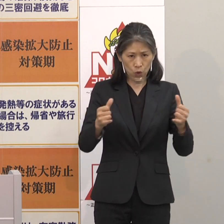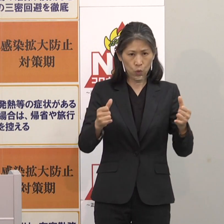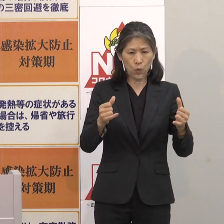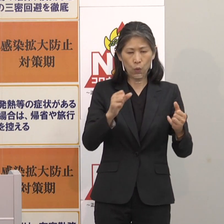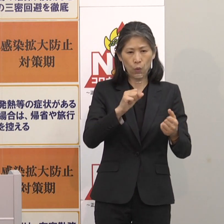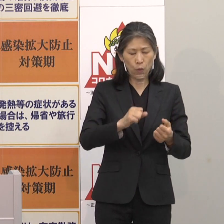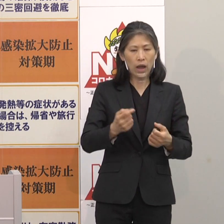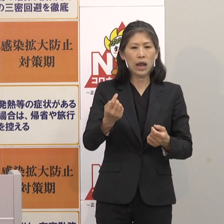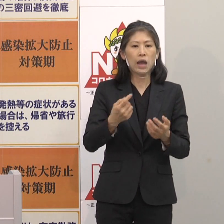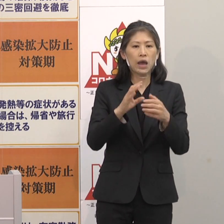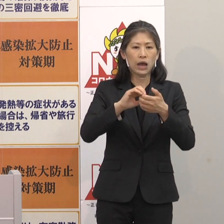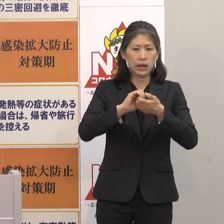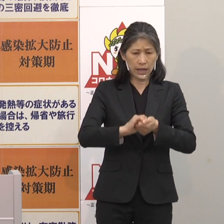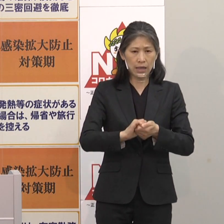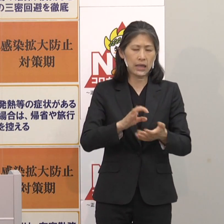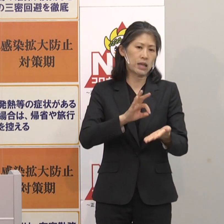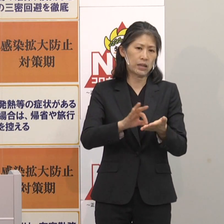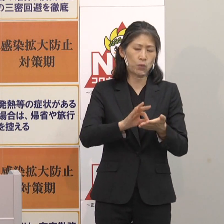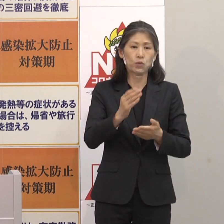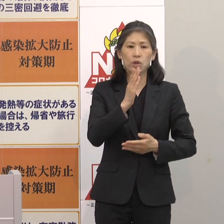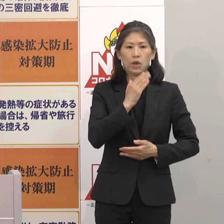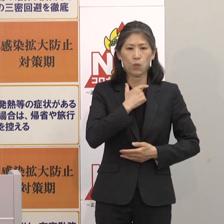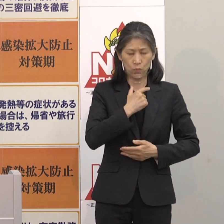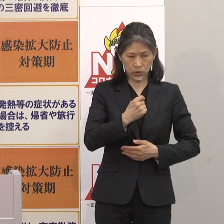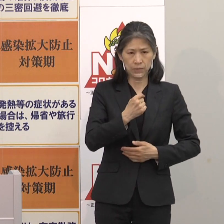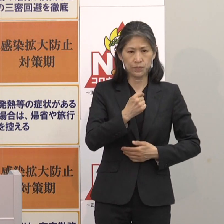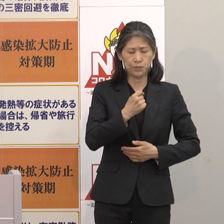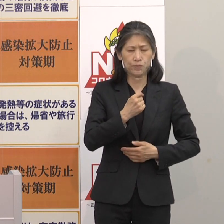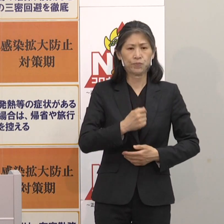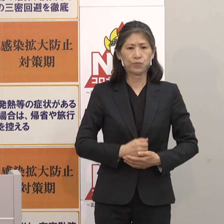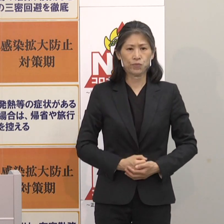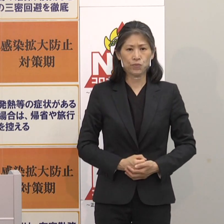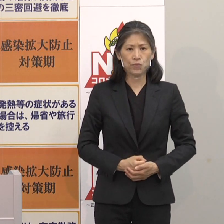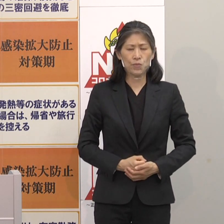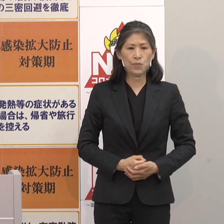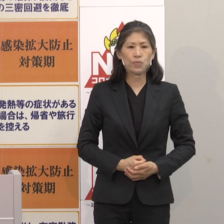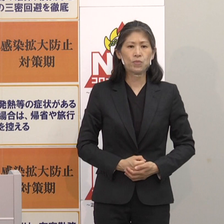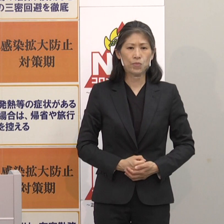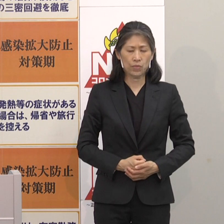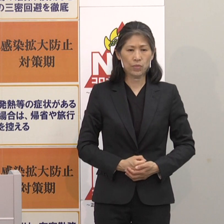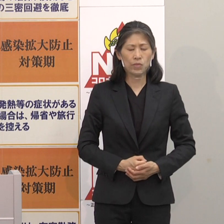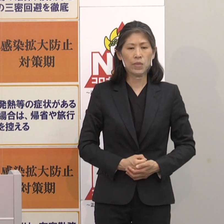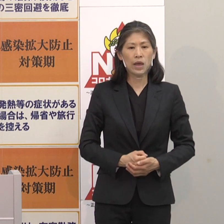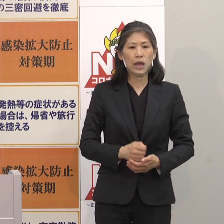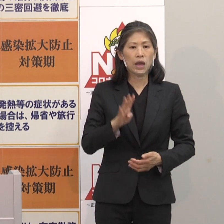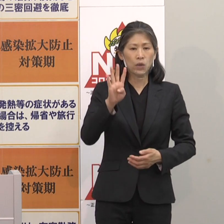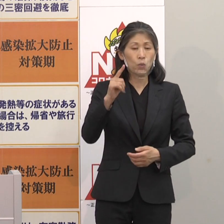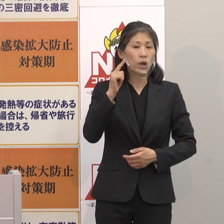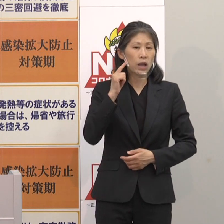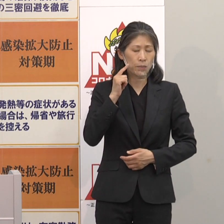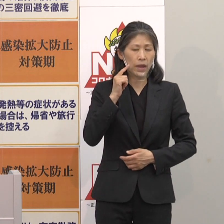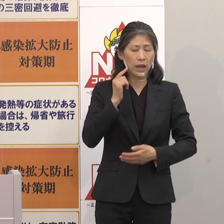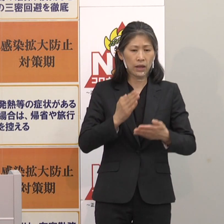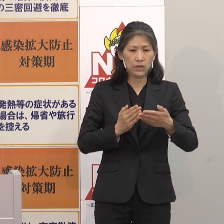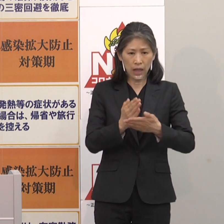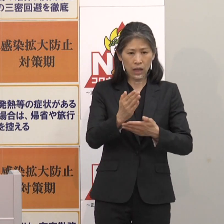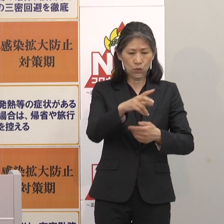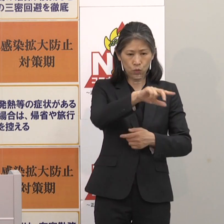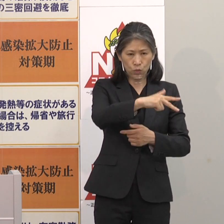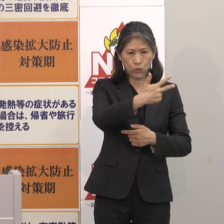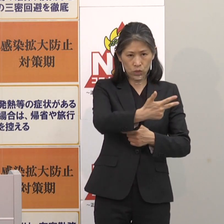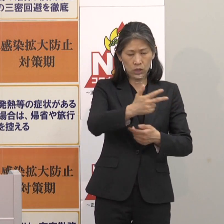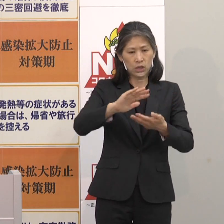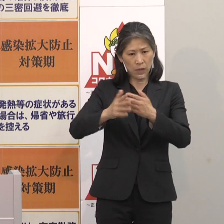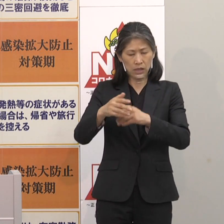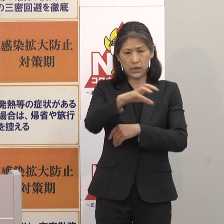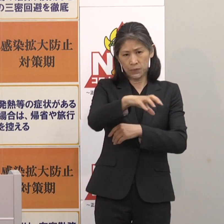。4回目接種につきましてもすでに開始されている市町もありますので予約方法あるいは接